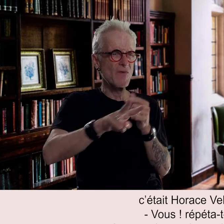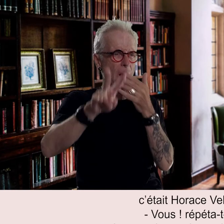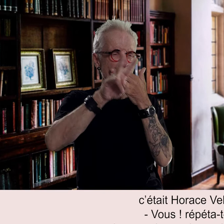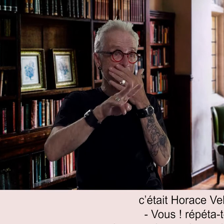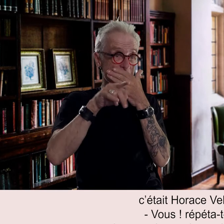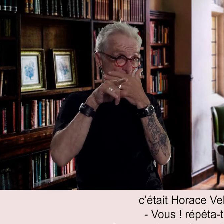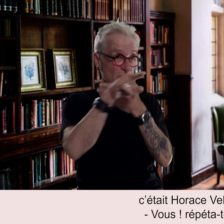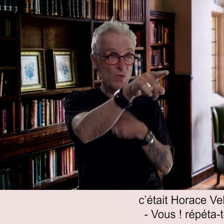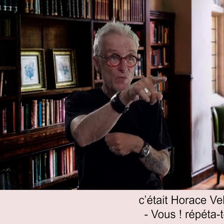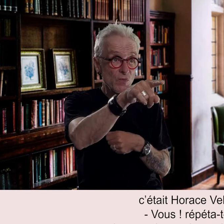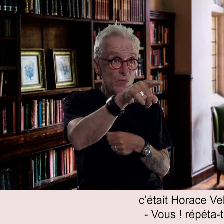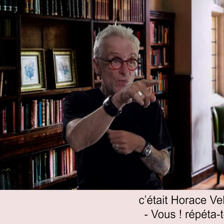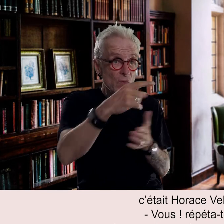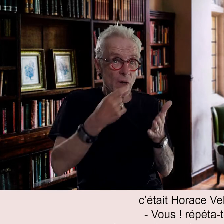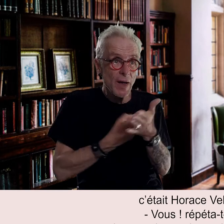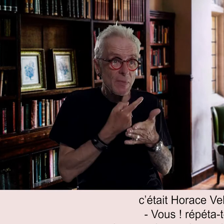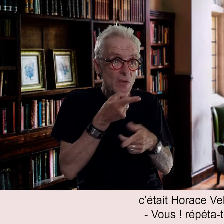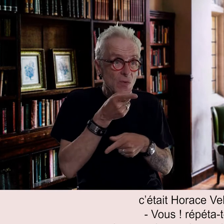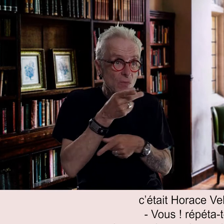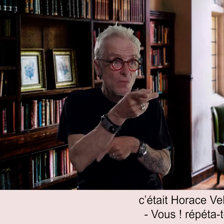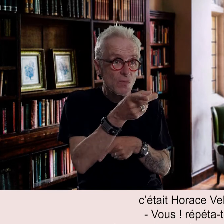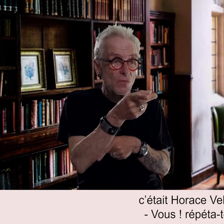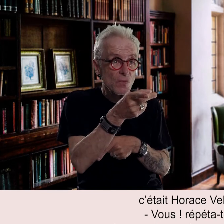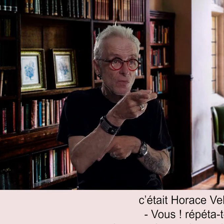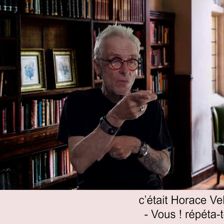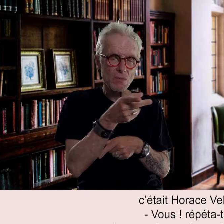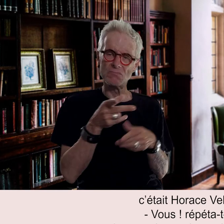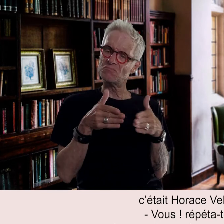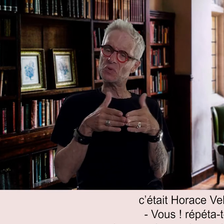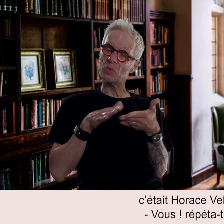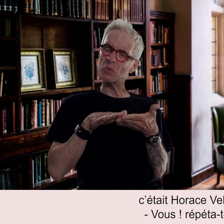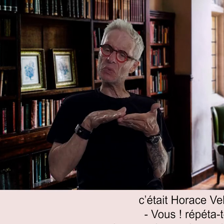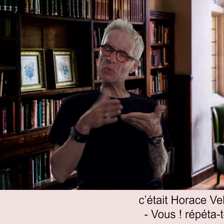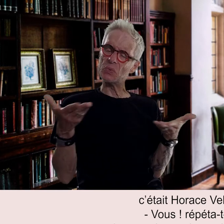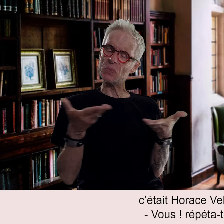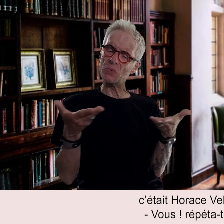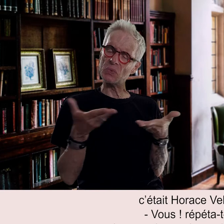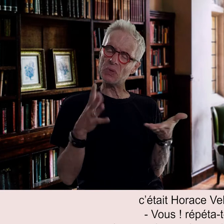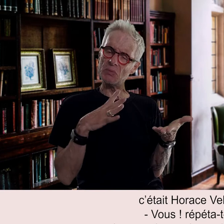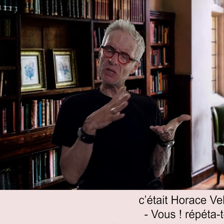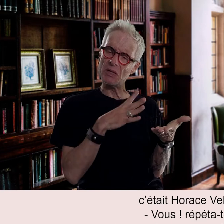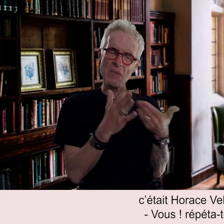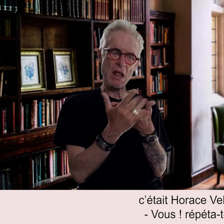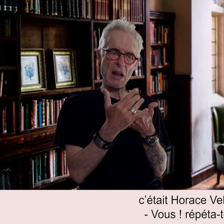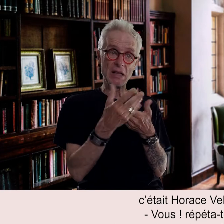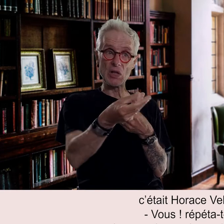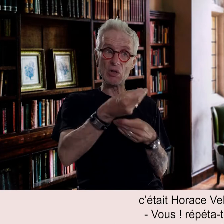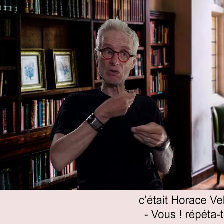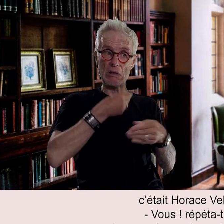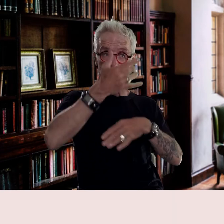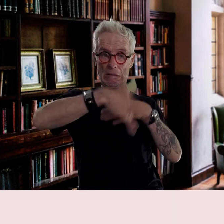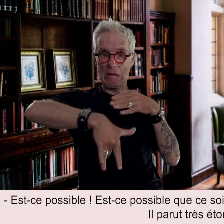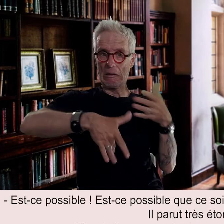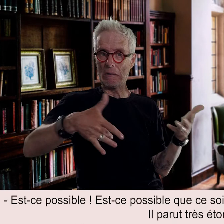« Vous ? » répéta-t-elle. « Je vous demande pardon, madame. Votre lettre ne m'a été remise que